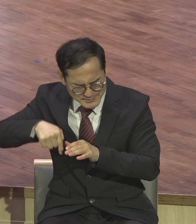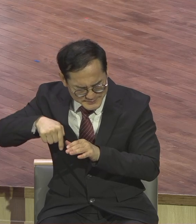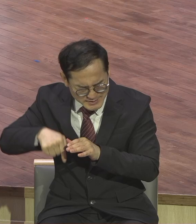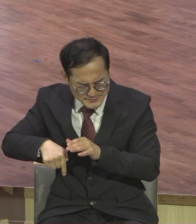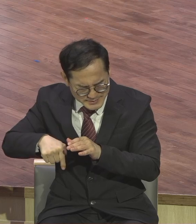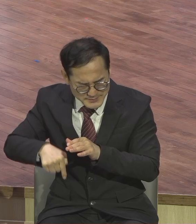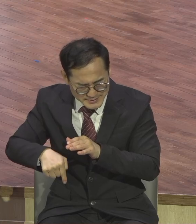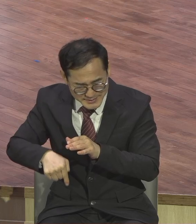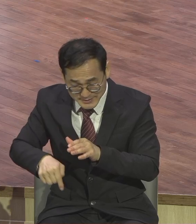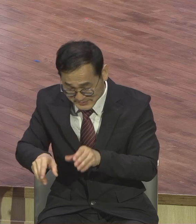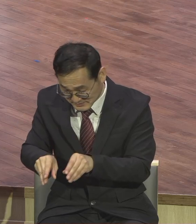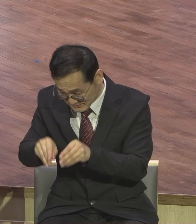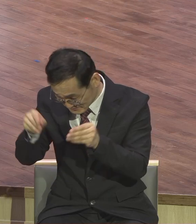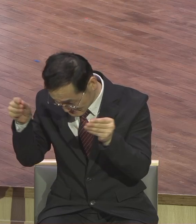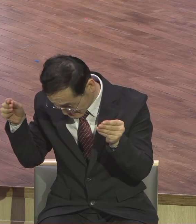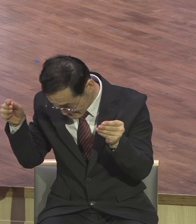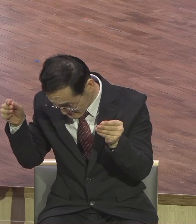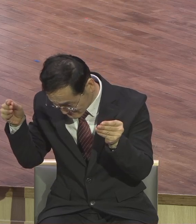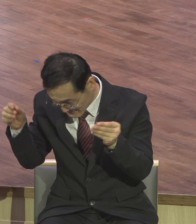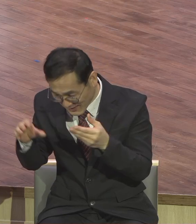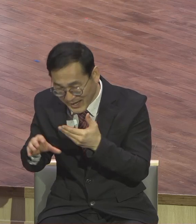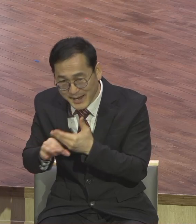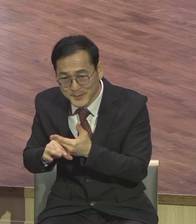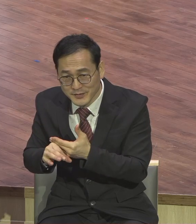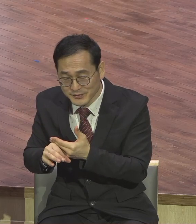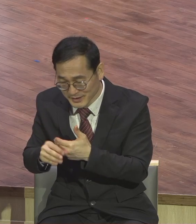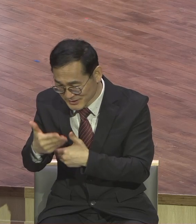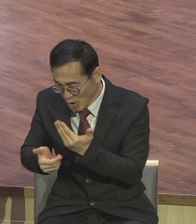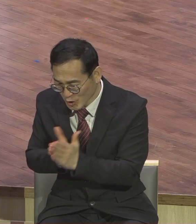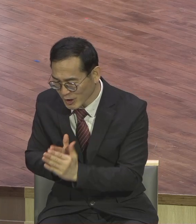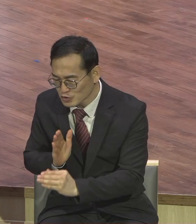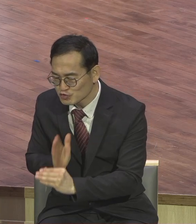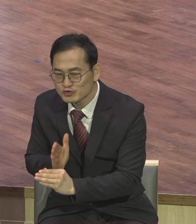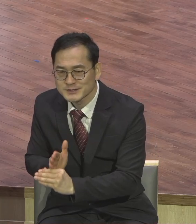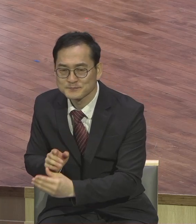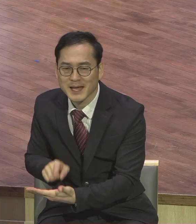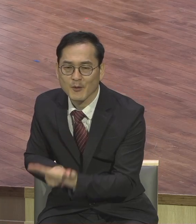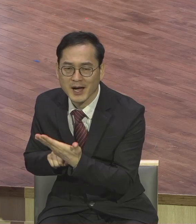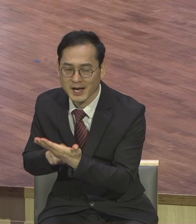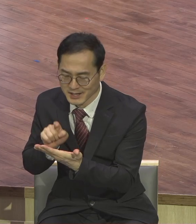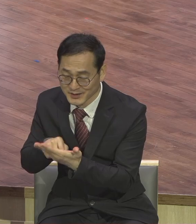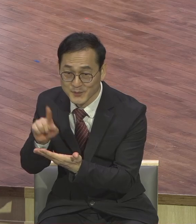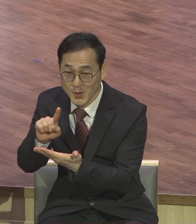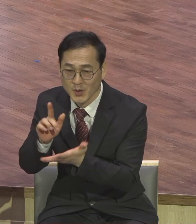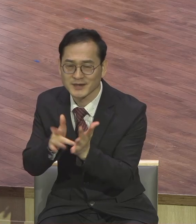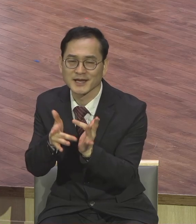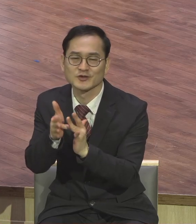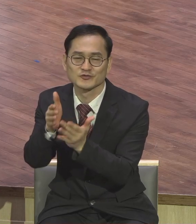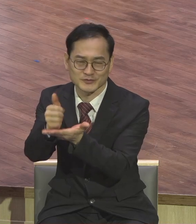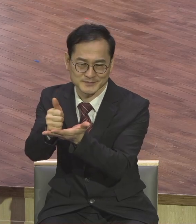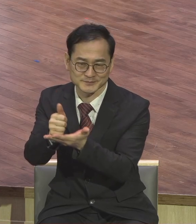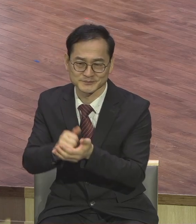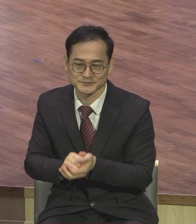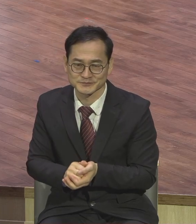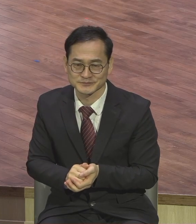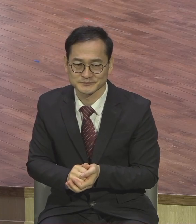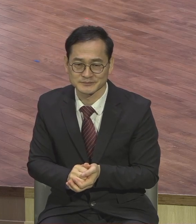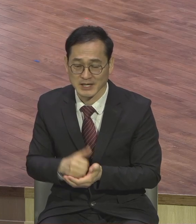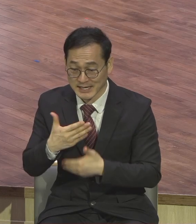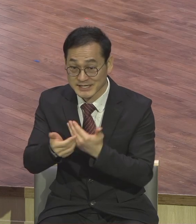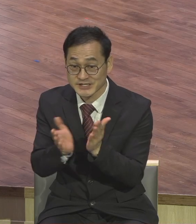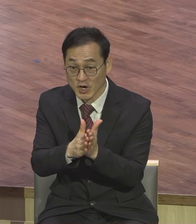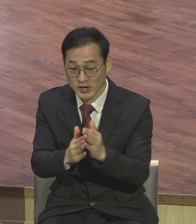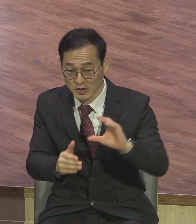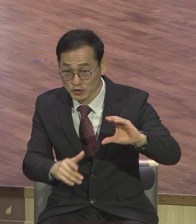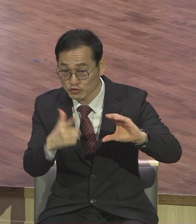더 세밀히 들어가 뭐가 나와요? 성경 핵심이 나와요. 핵심이 뭐예요? 예수 그리스도입니다. 이 성경은 나를 위해서